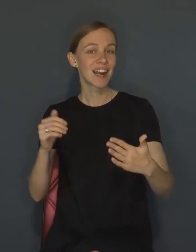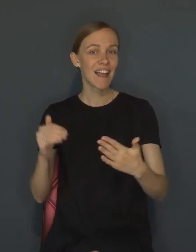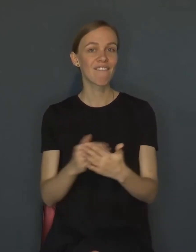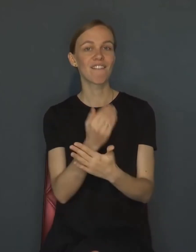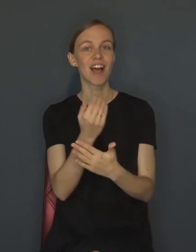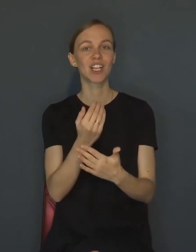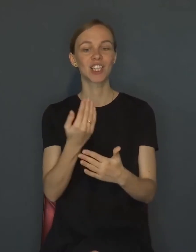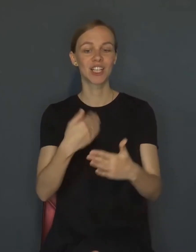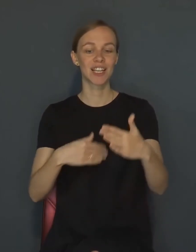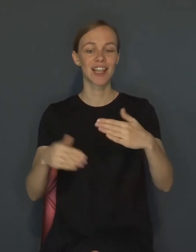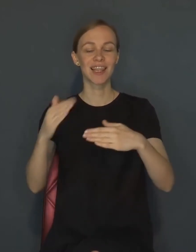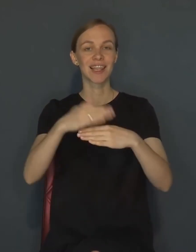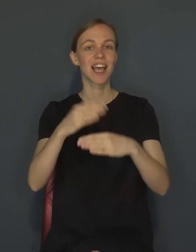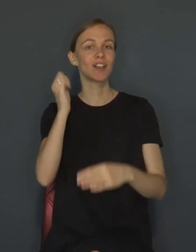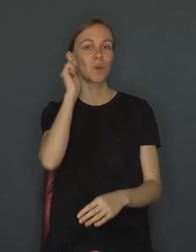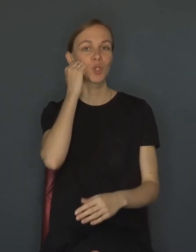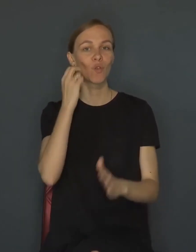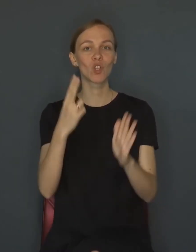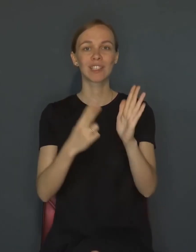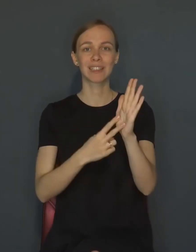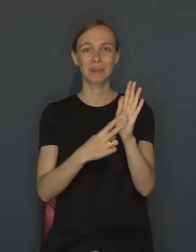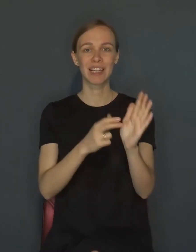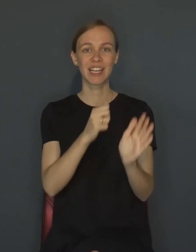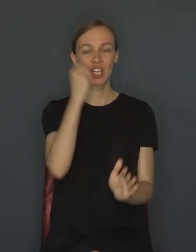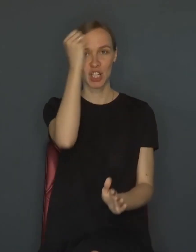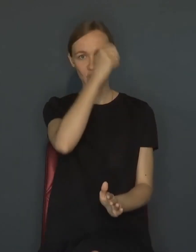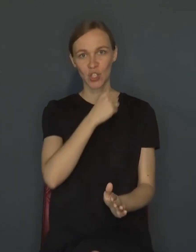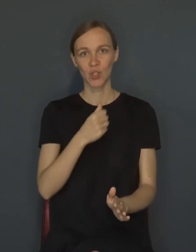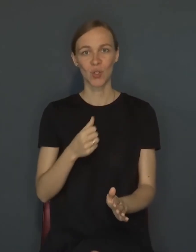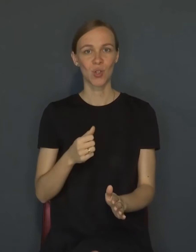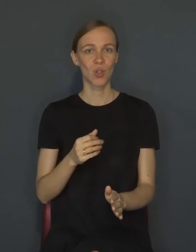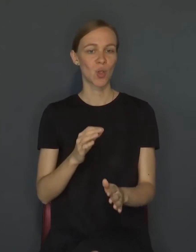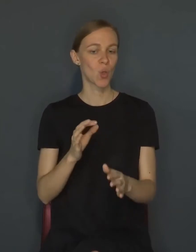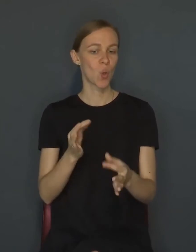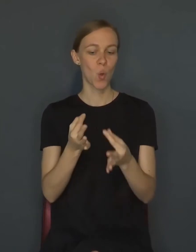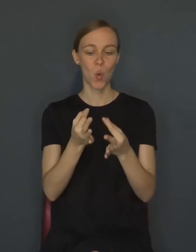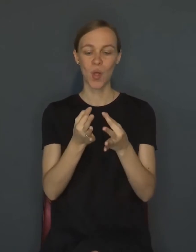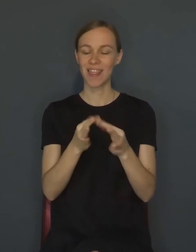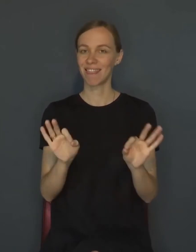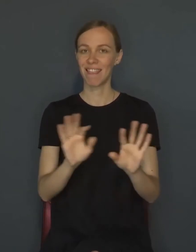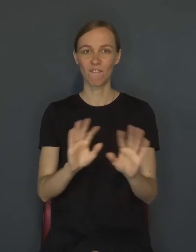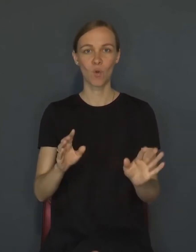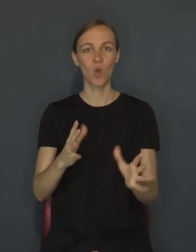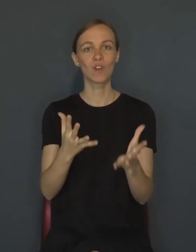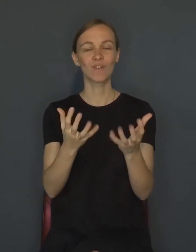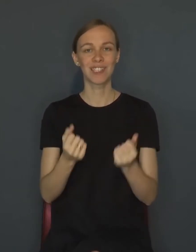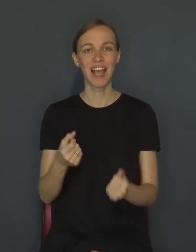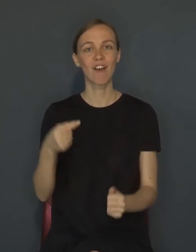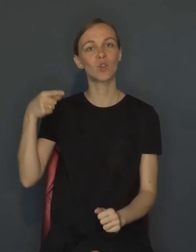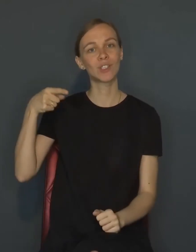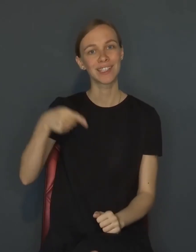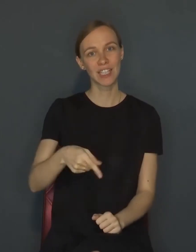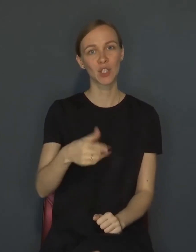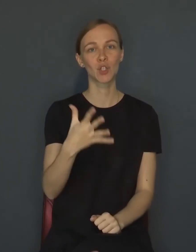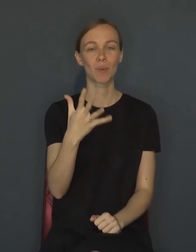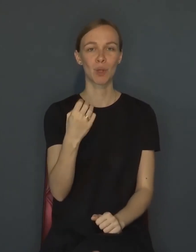князь взяв у 1514 році. у знаменитій битві